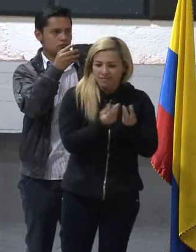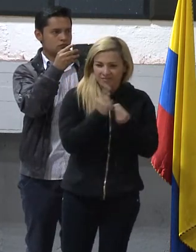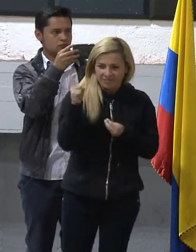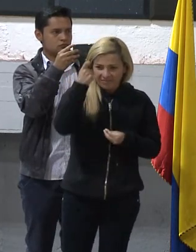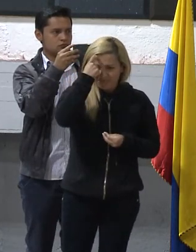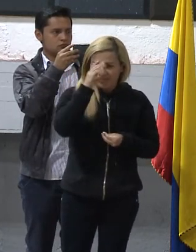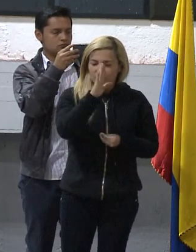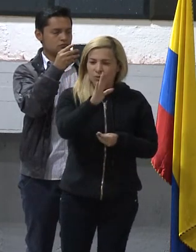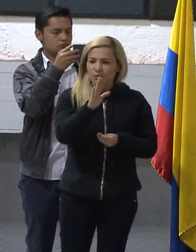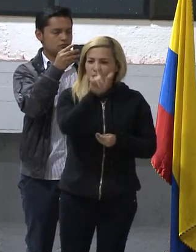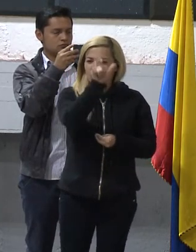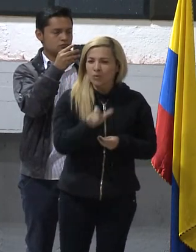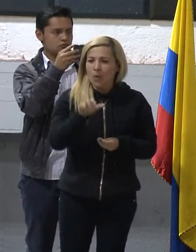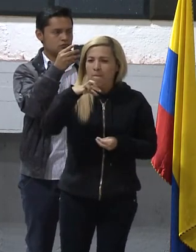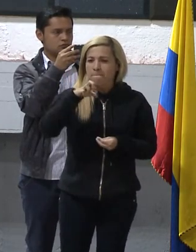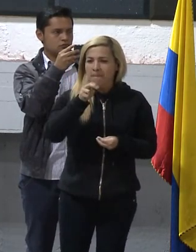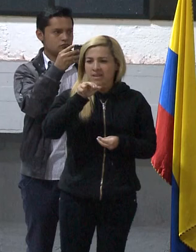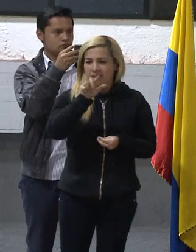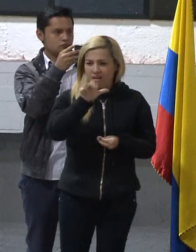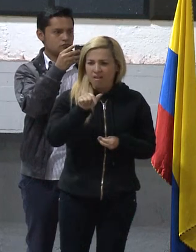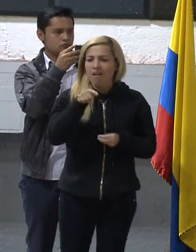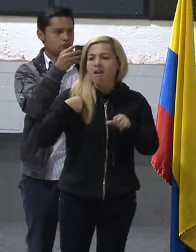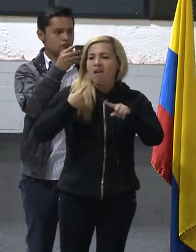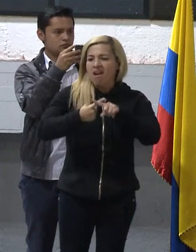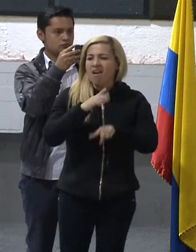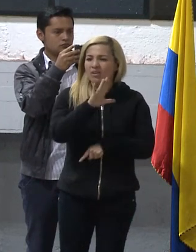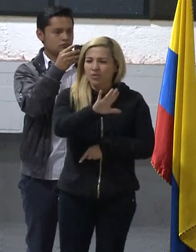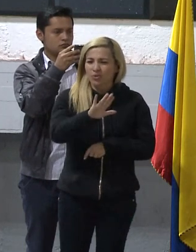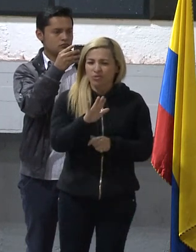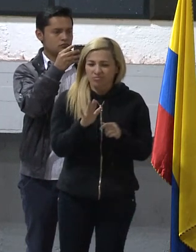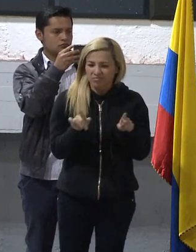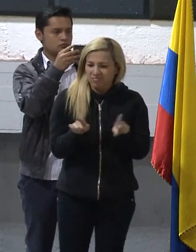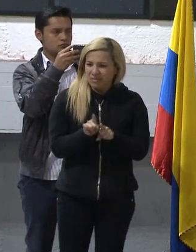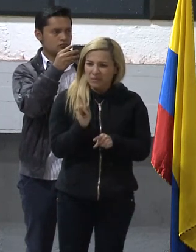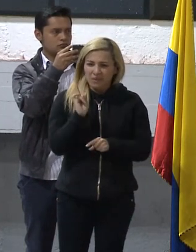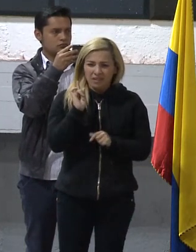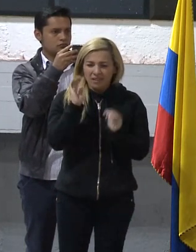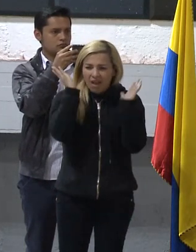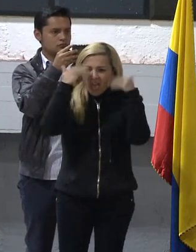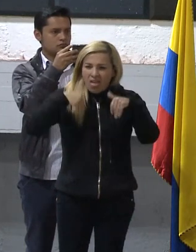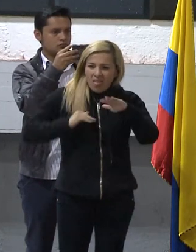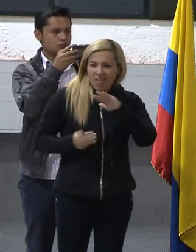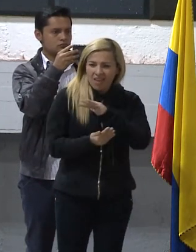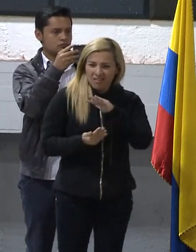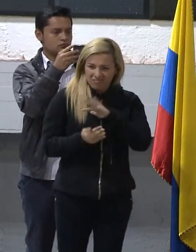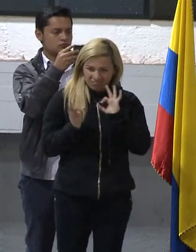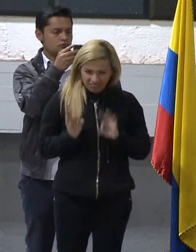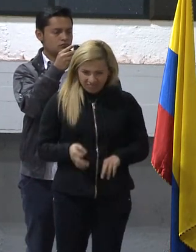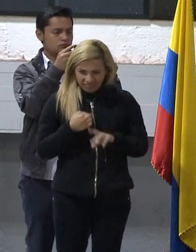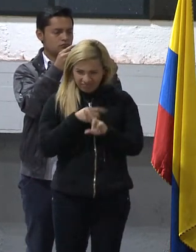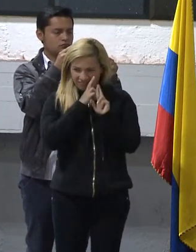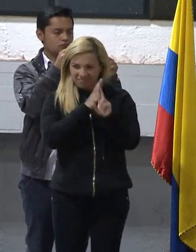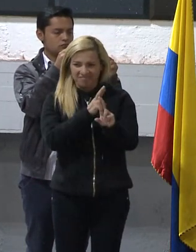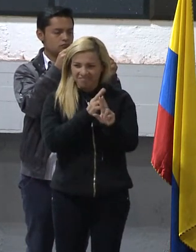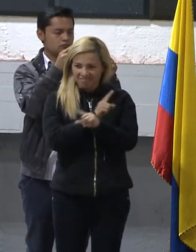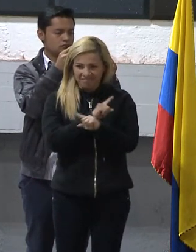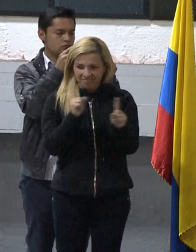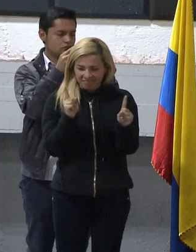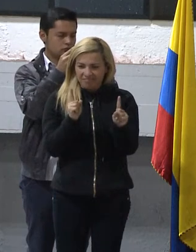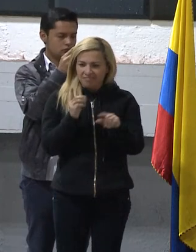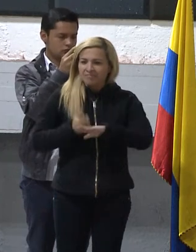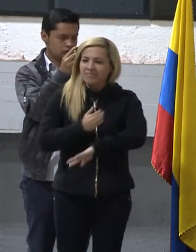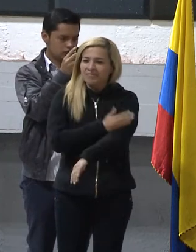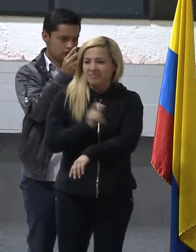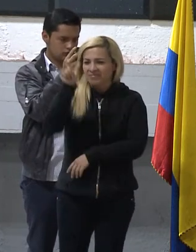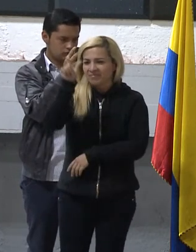contratos con entidades indicadas de corrupción escolar no es una garantía para nuestros intereses duke diseño en su